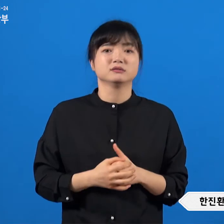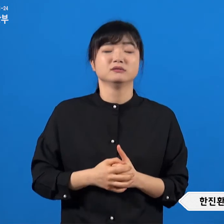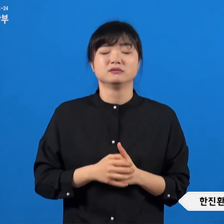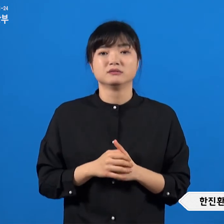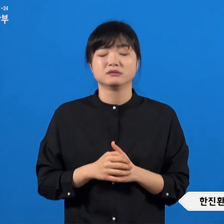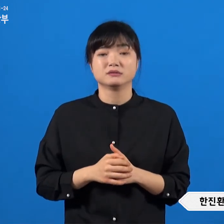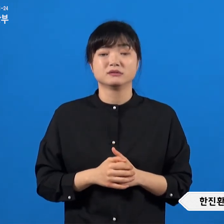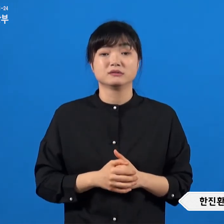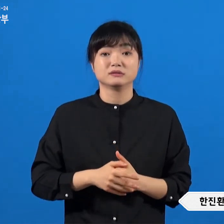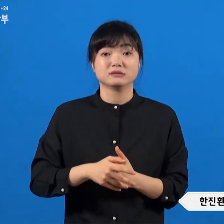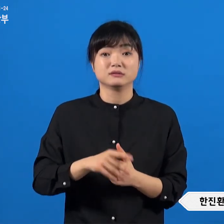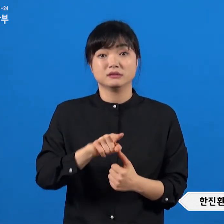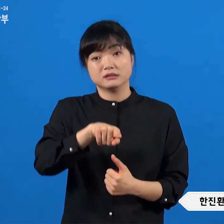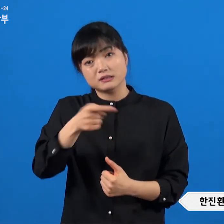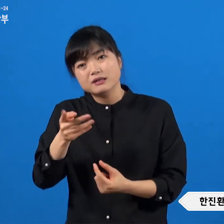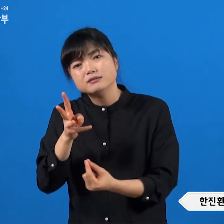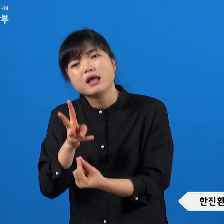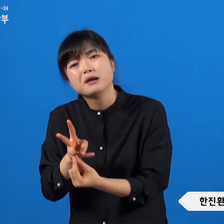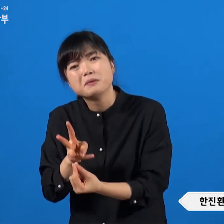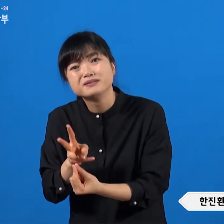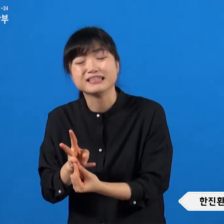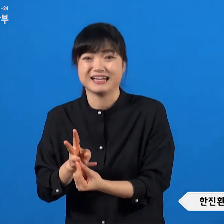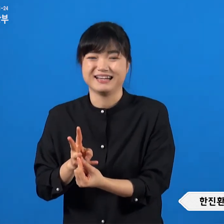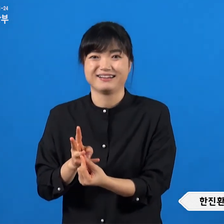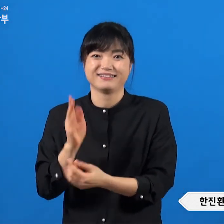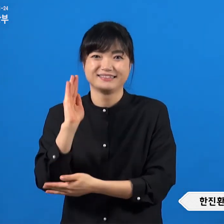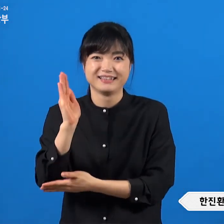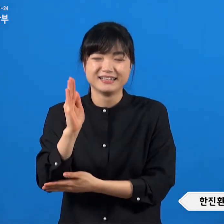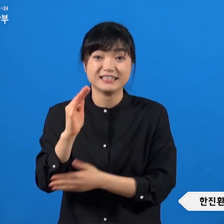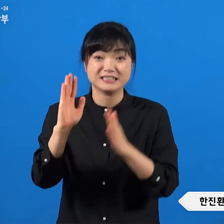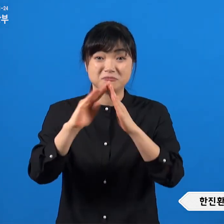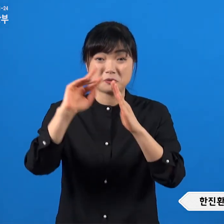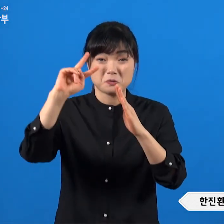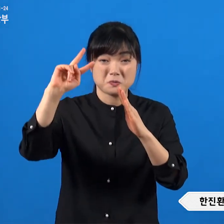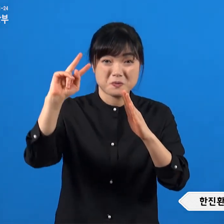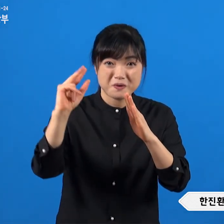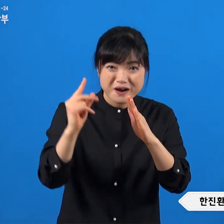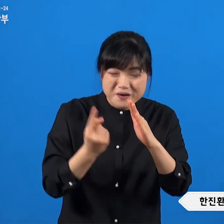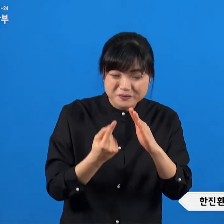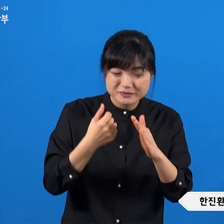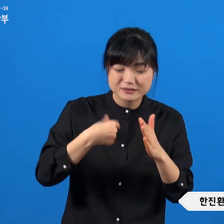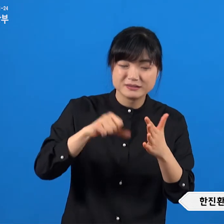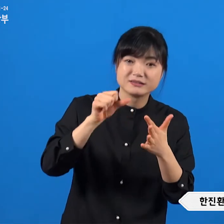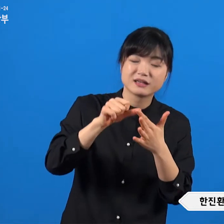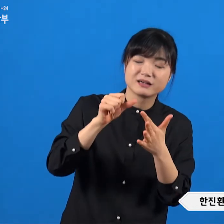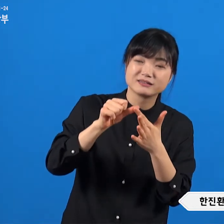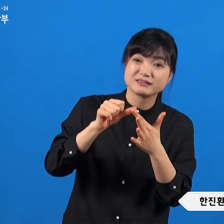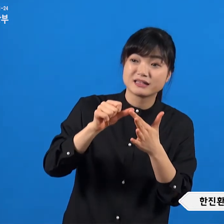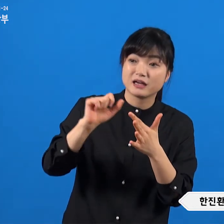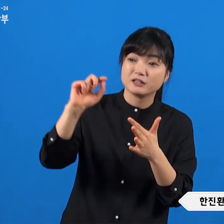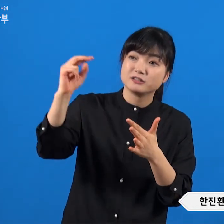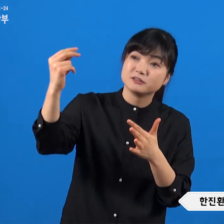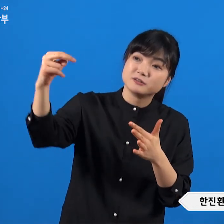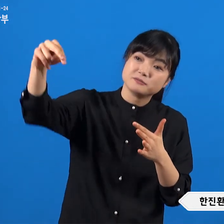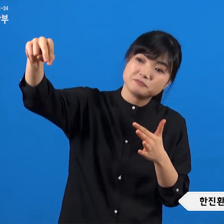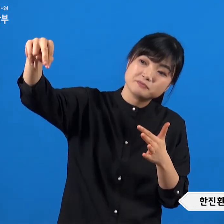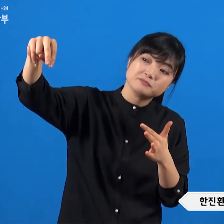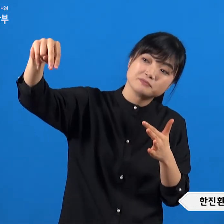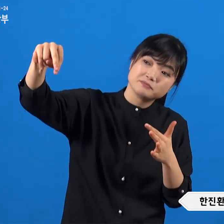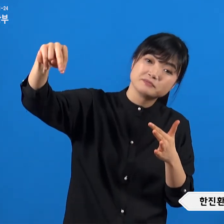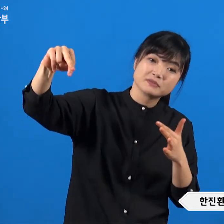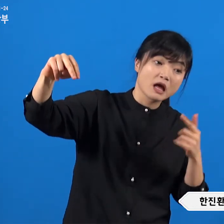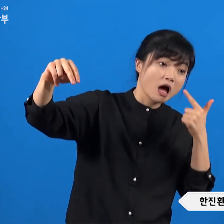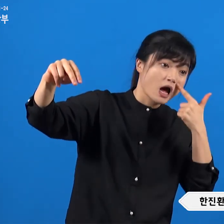이제 제 3막으로 넘어가겠습니다. 집으로 돌아오는 당자를 멀리서 아버지가 보았습니다.